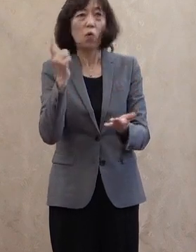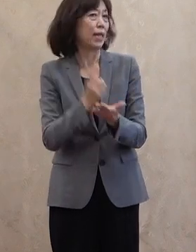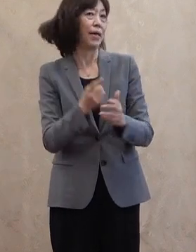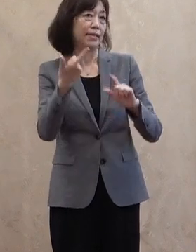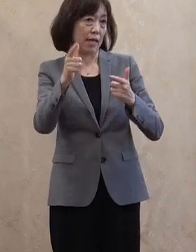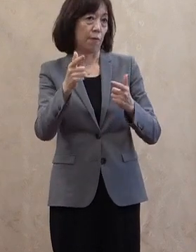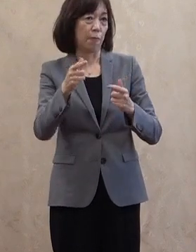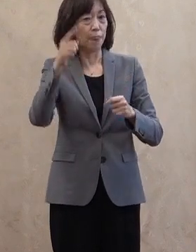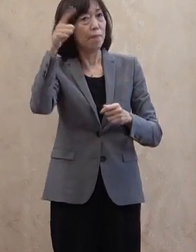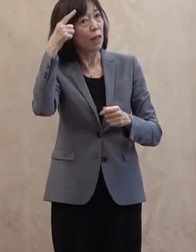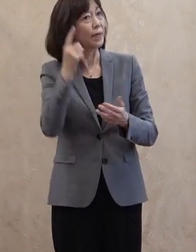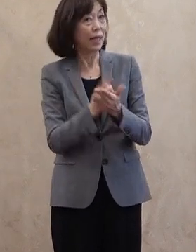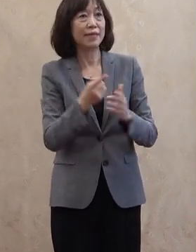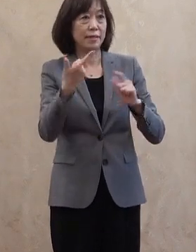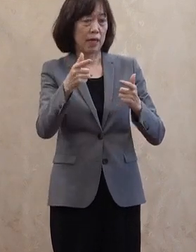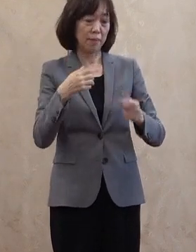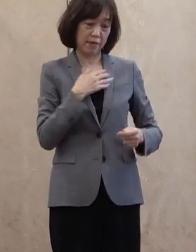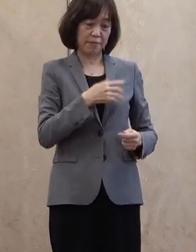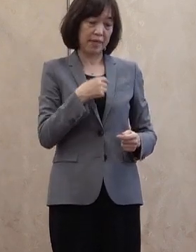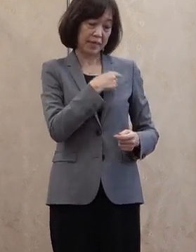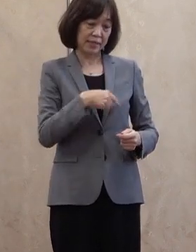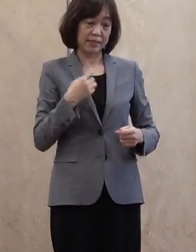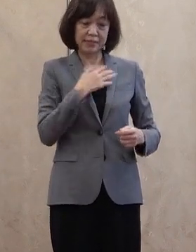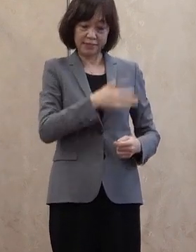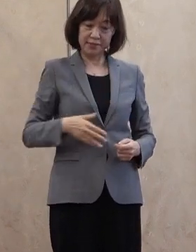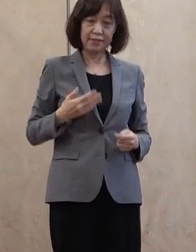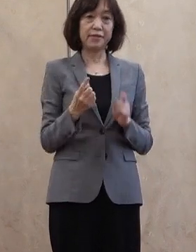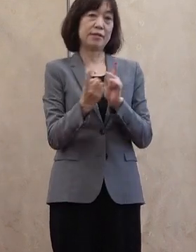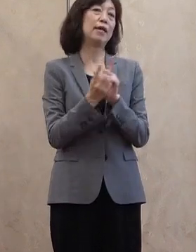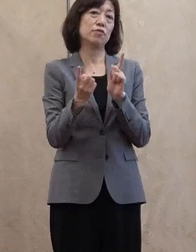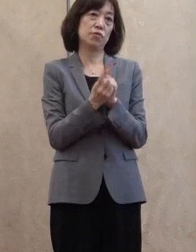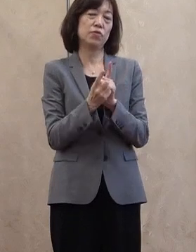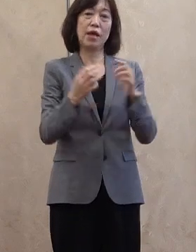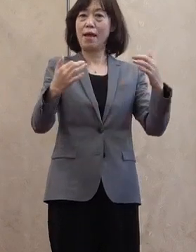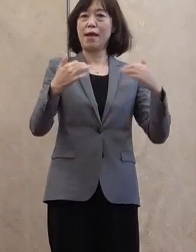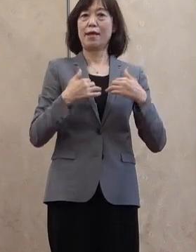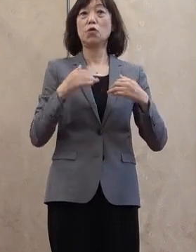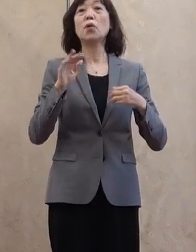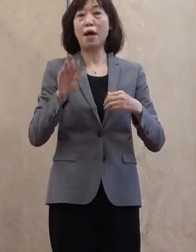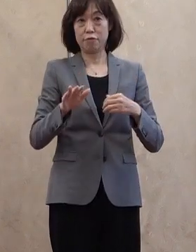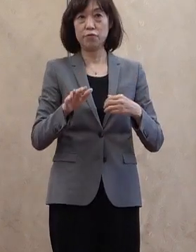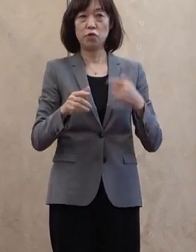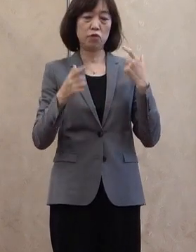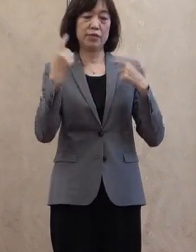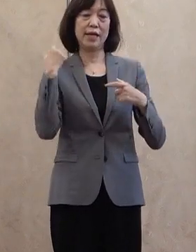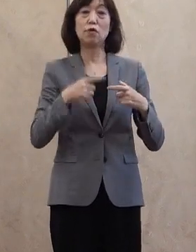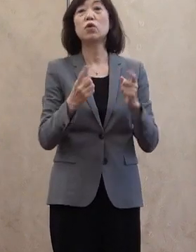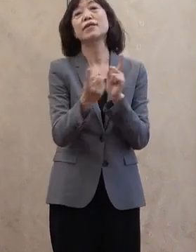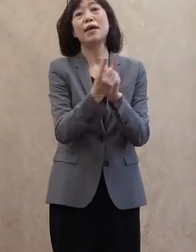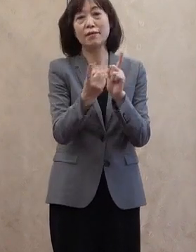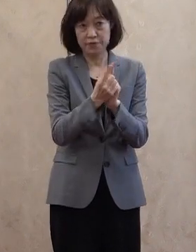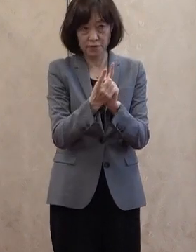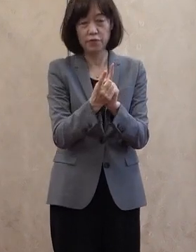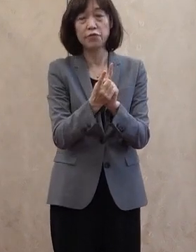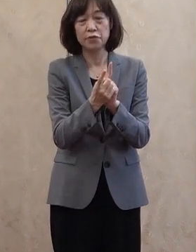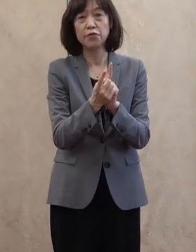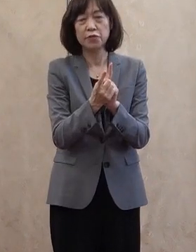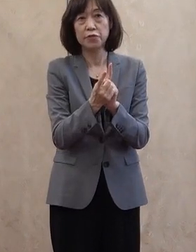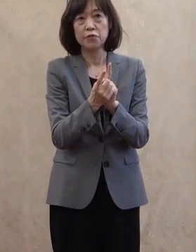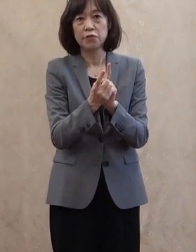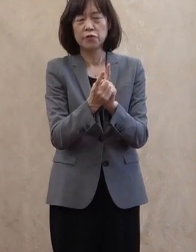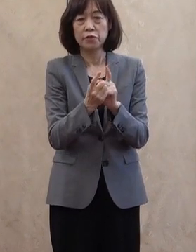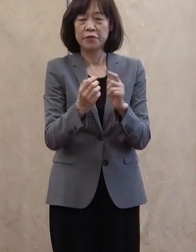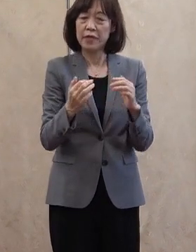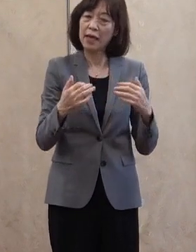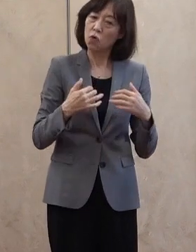っぱりその心身に対する極度の影響が出ているということもやっぱり報告も